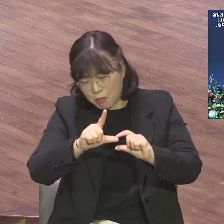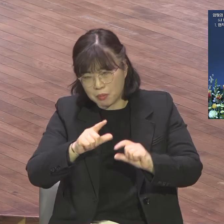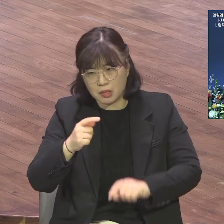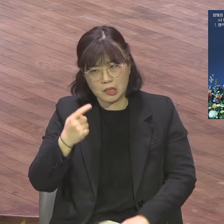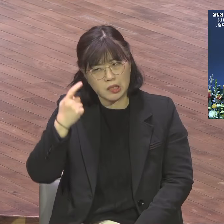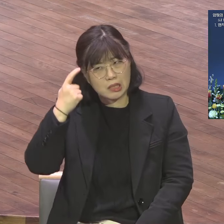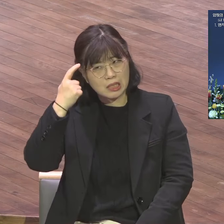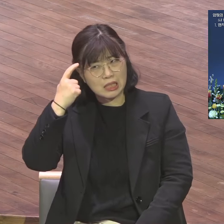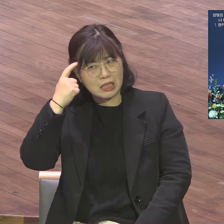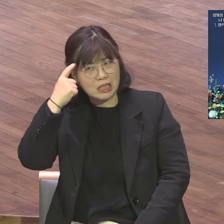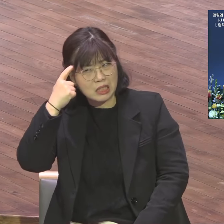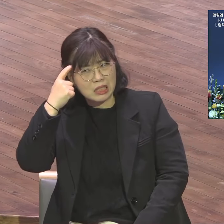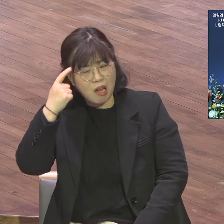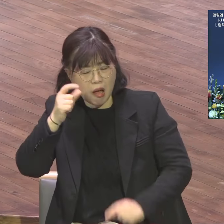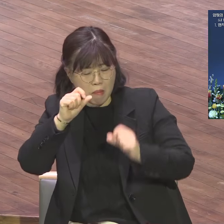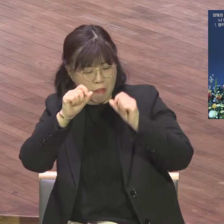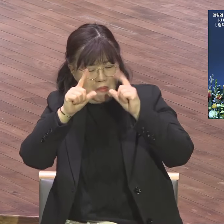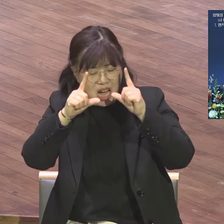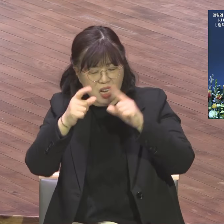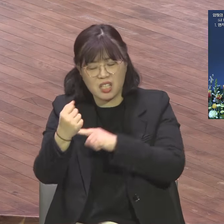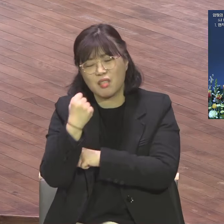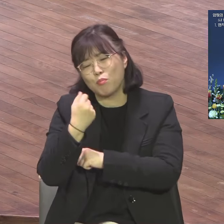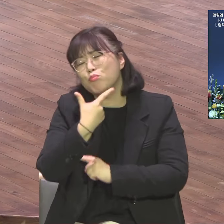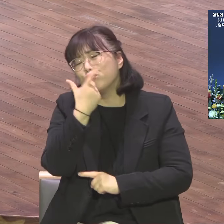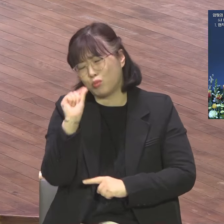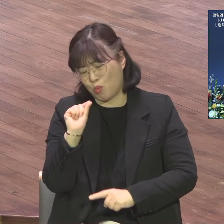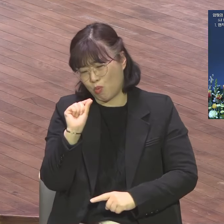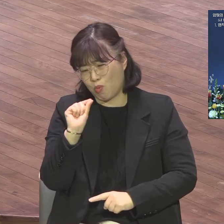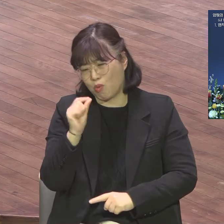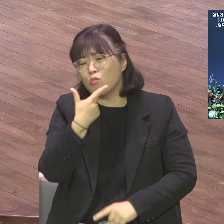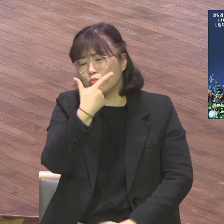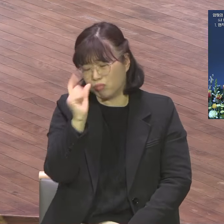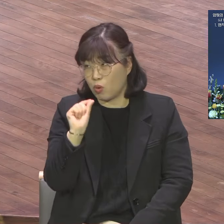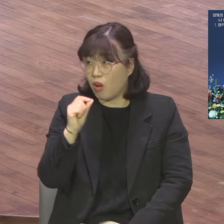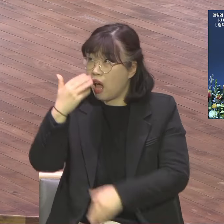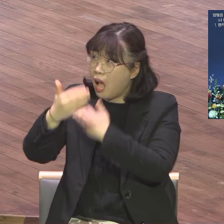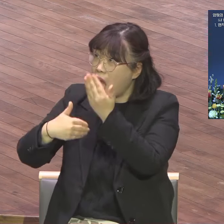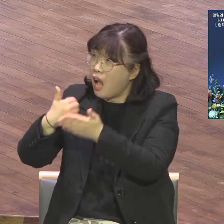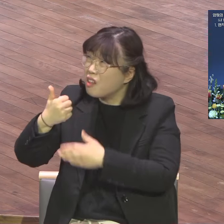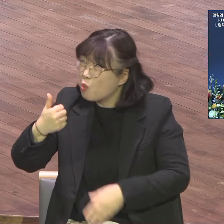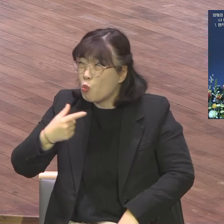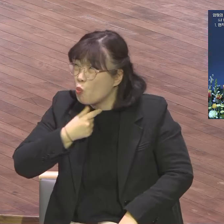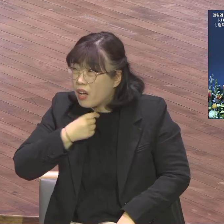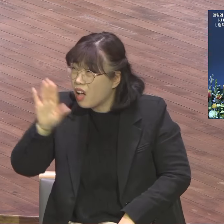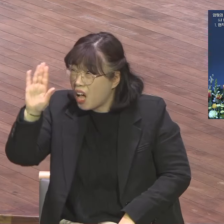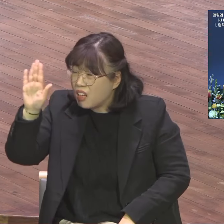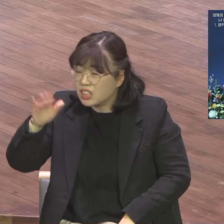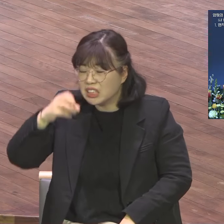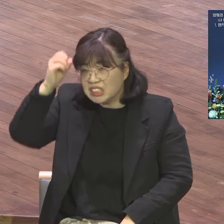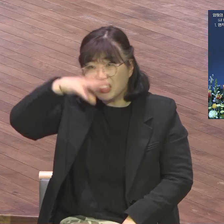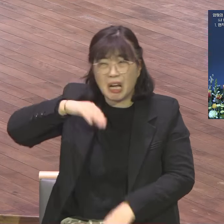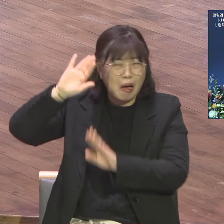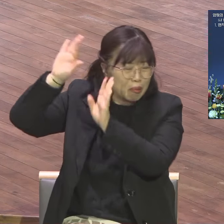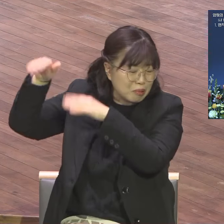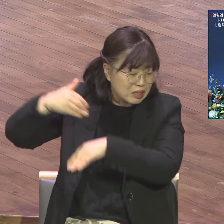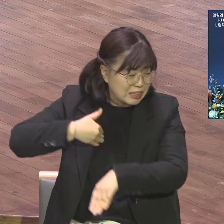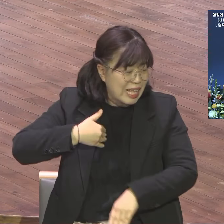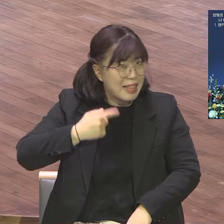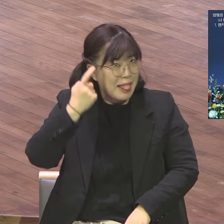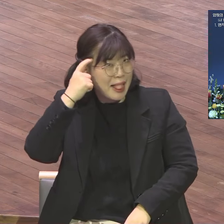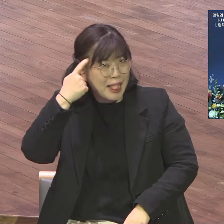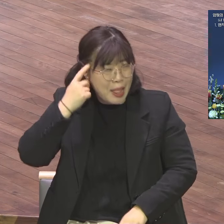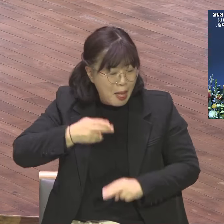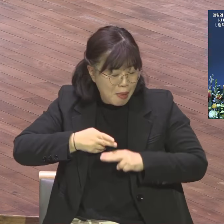하나님이 원하시지 않는 것을 자기도 모르게 해요. 하나님이 원하지 않는데 지 잘났다고 지